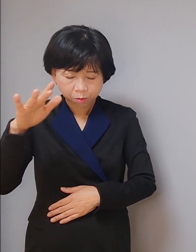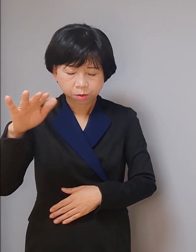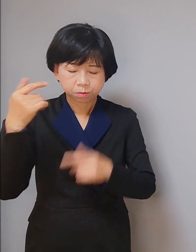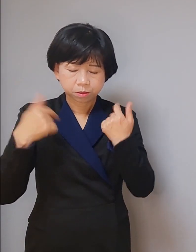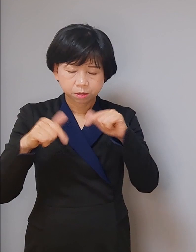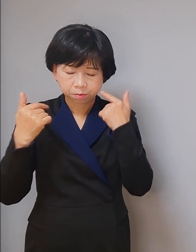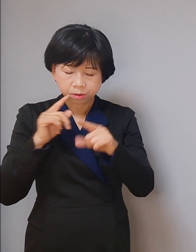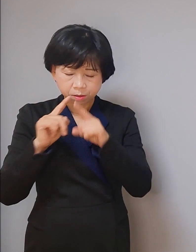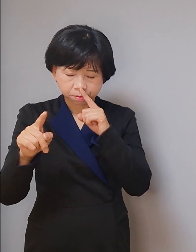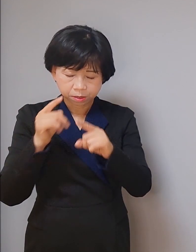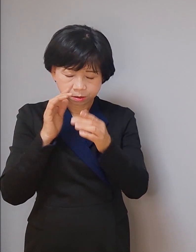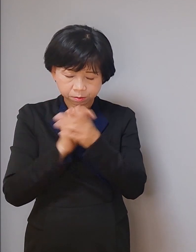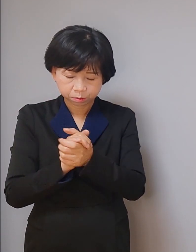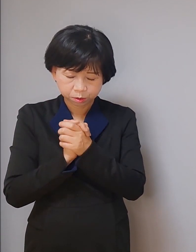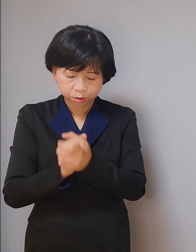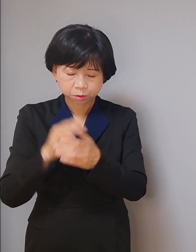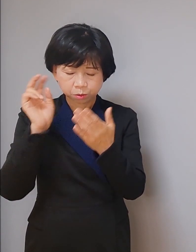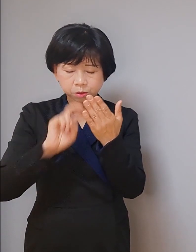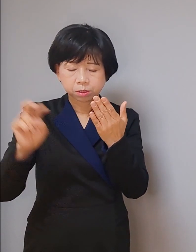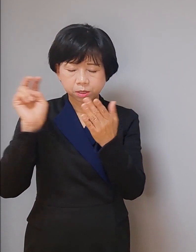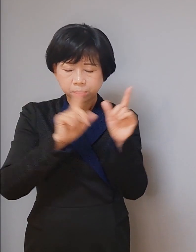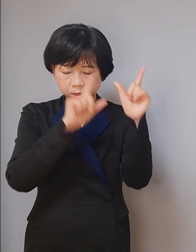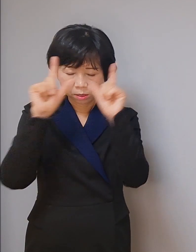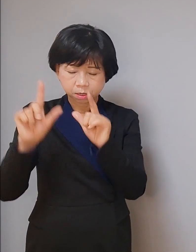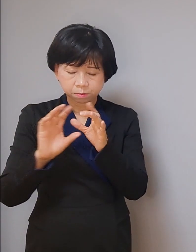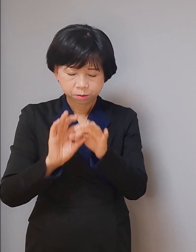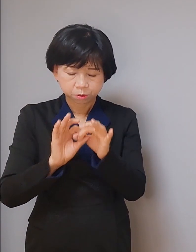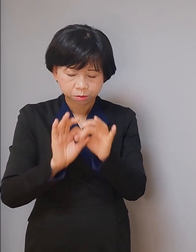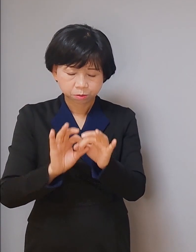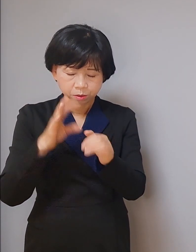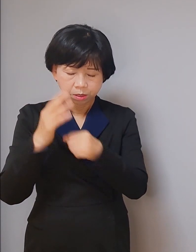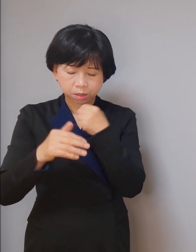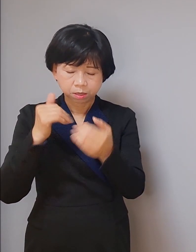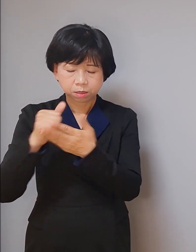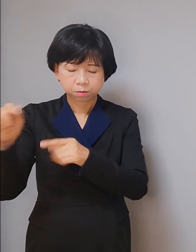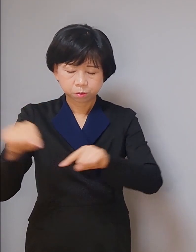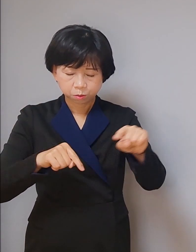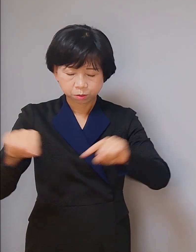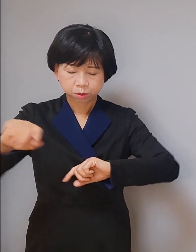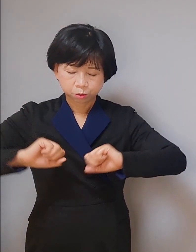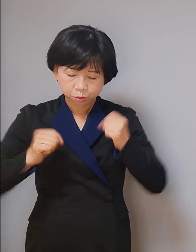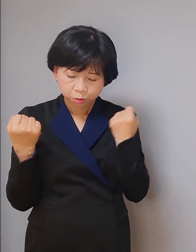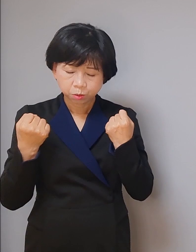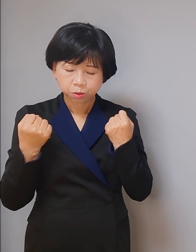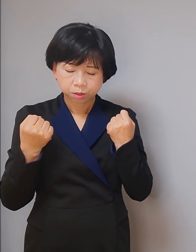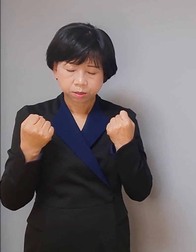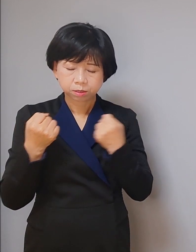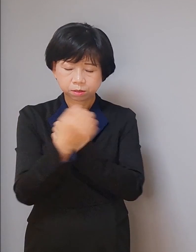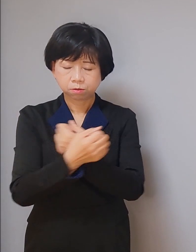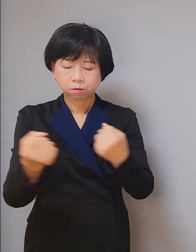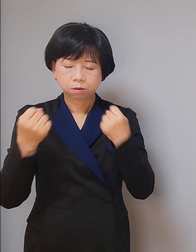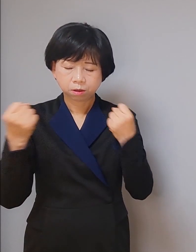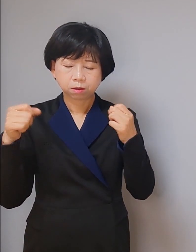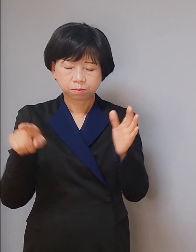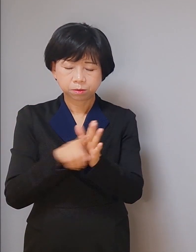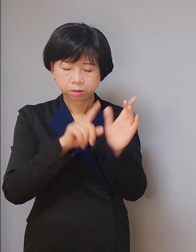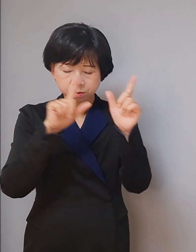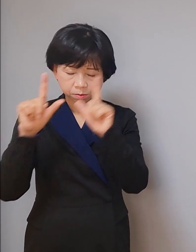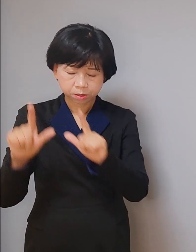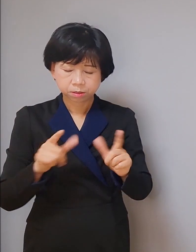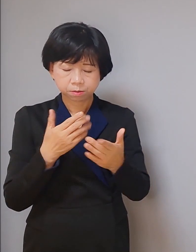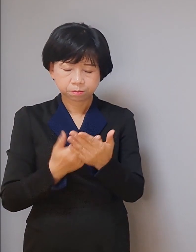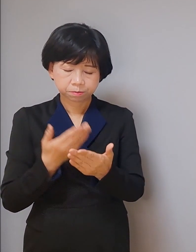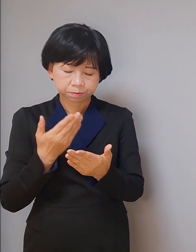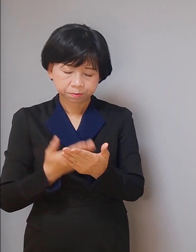날마다 말씀과 기도와 찬양하는 삶을 통해 하나님의 통치하심에 순종하는 건강한 믿음의 삶을 살게